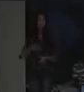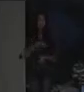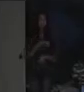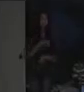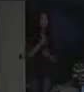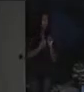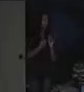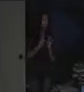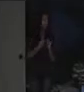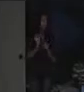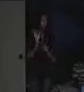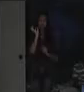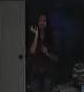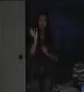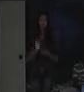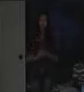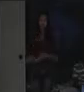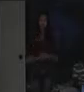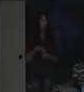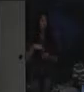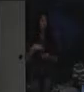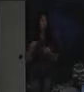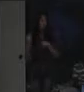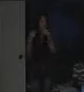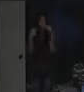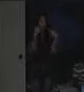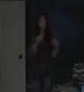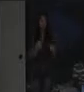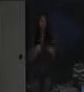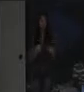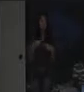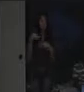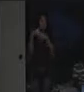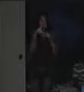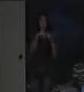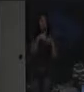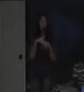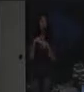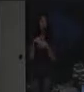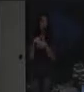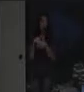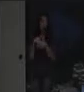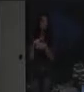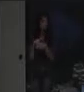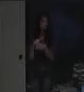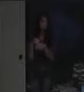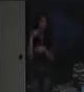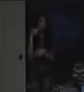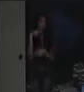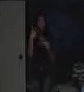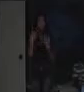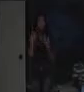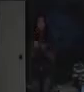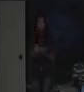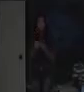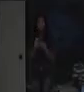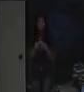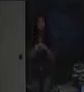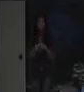primeiro mundo mesmo. Então, em discussão, em votação, vereadores que aprovam permaneçam como se